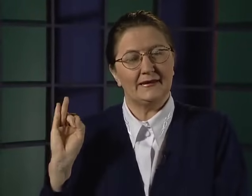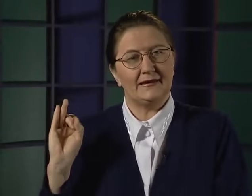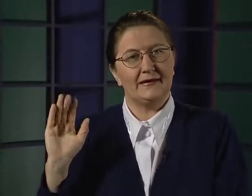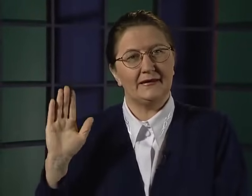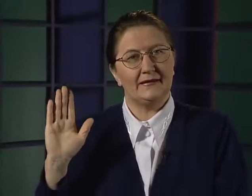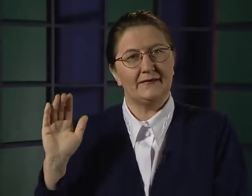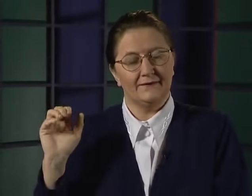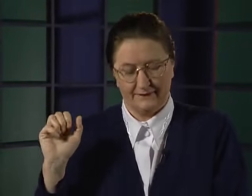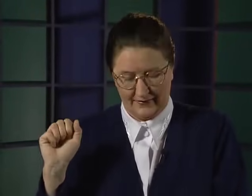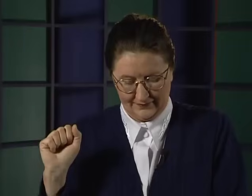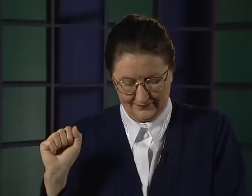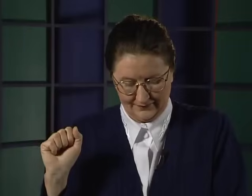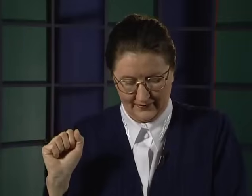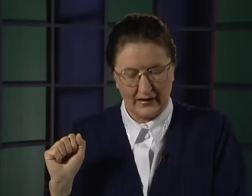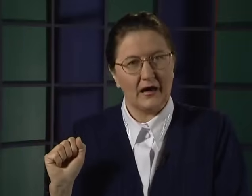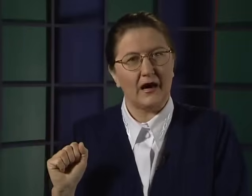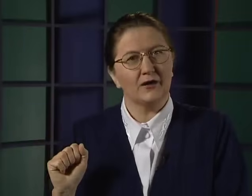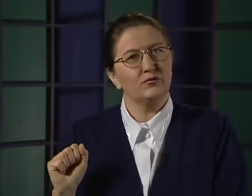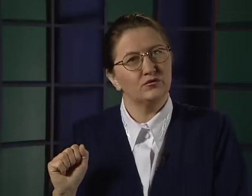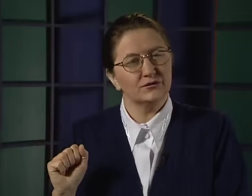Нива. Арбуз.